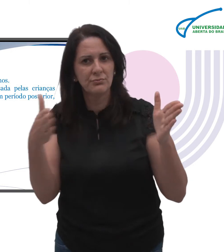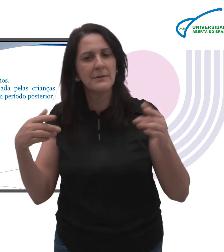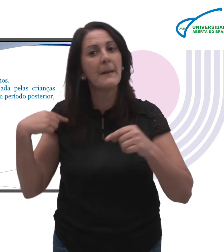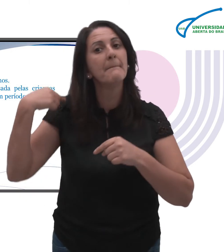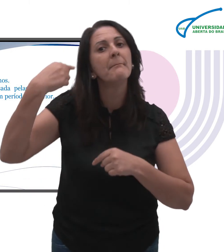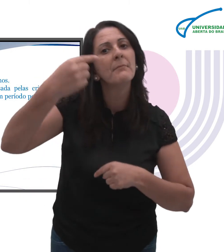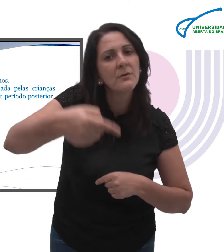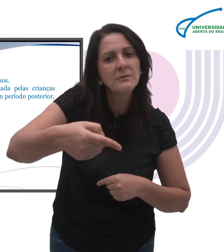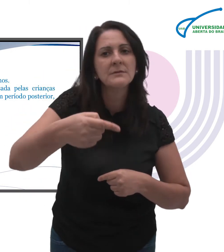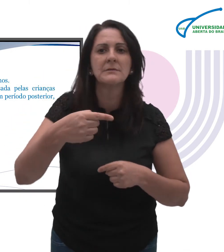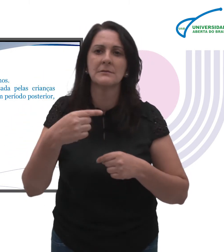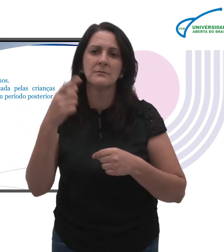verbo, objeto.